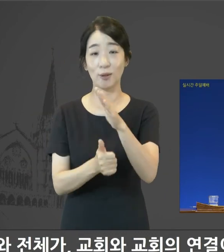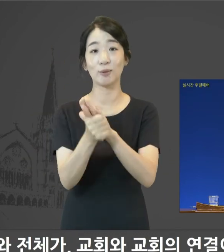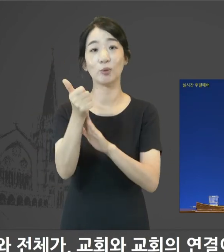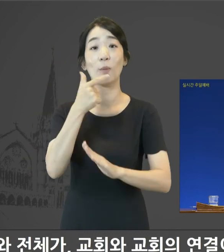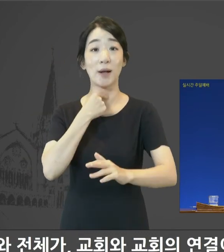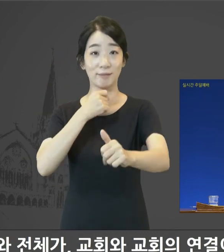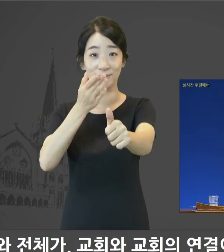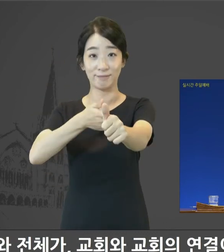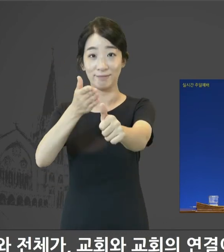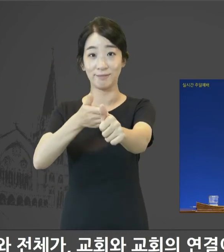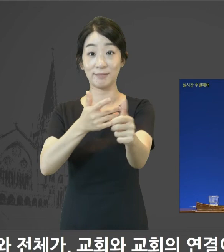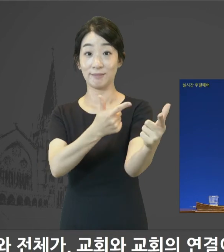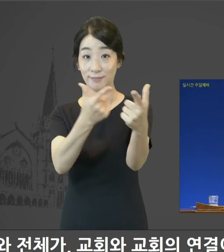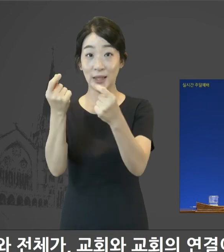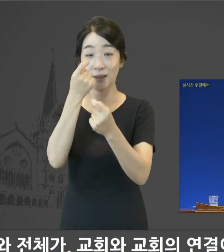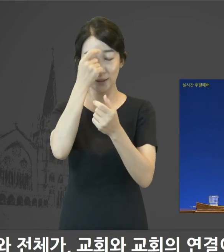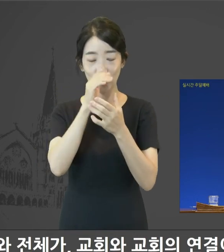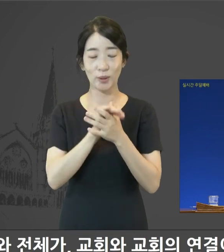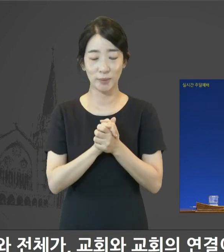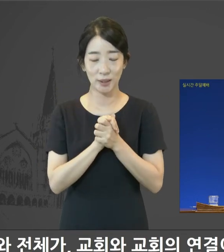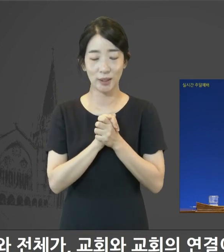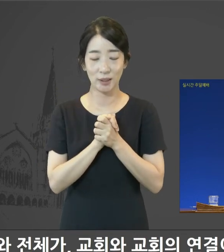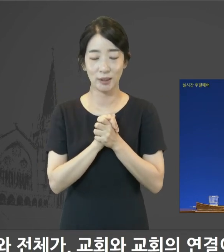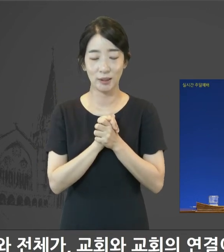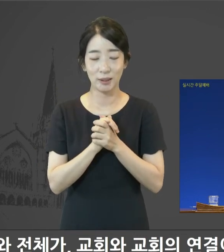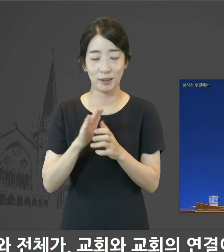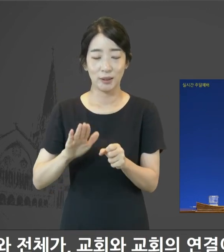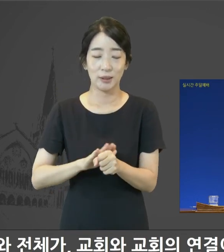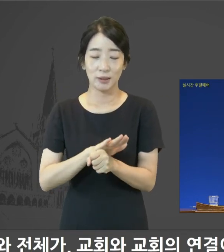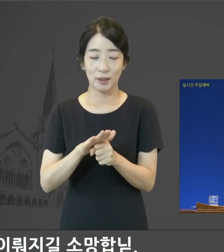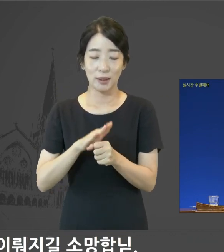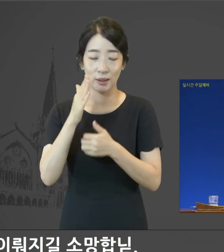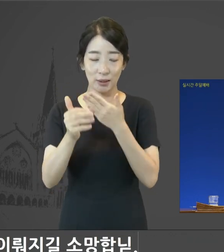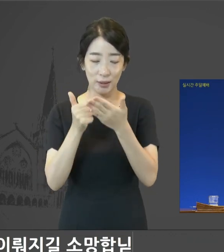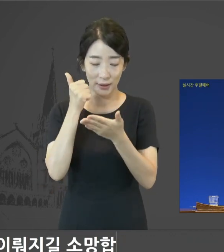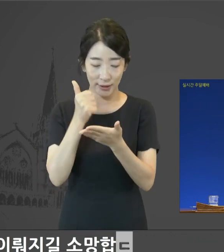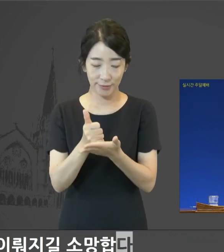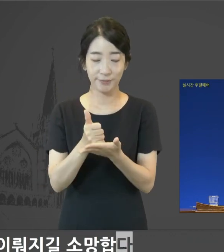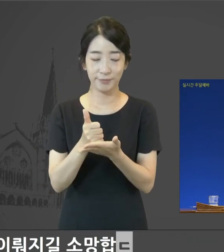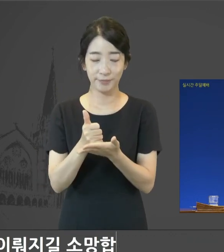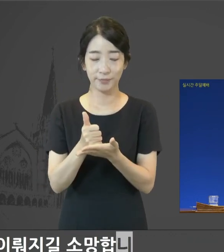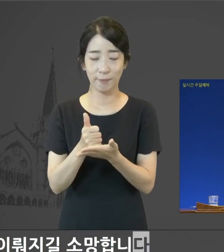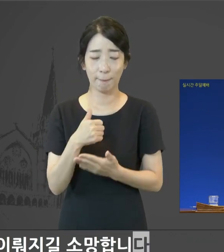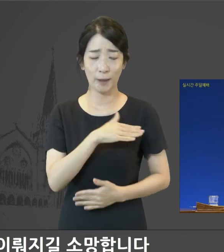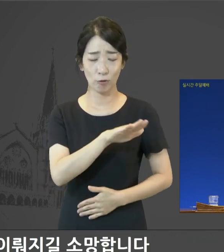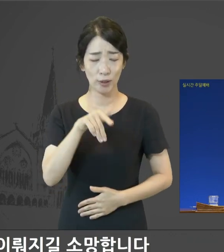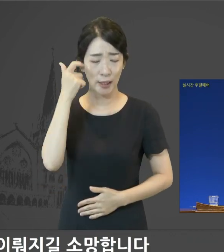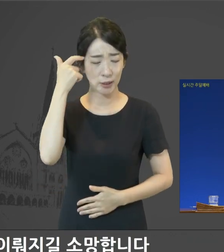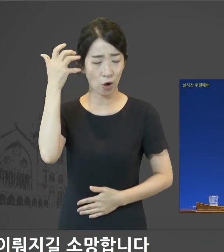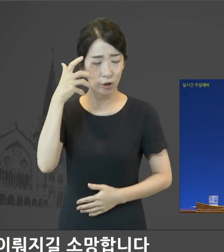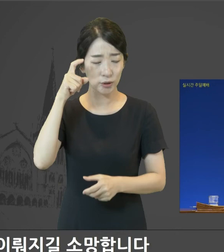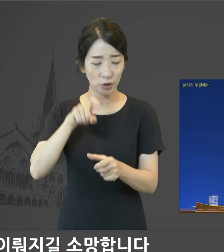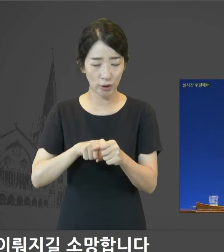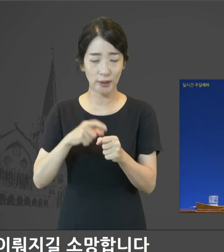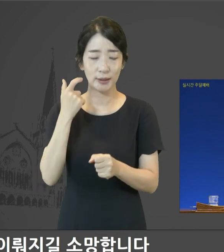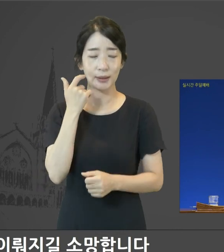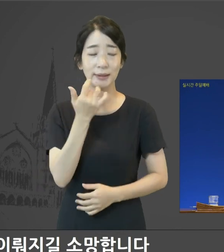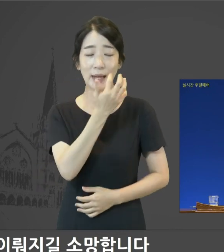기도하겠습니다. 살아계신 아버지 하나님, 오늘 주신 말씀대로 영적인 아름다운